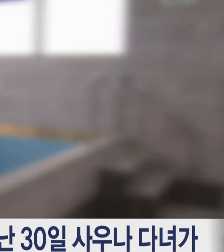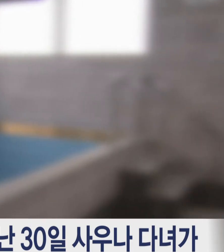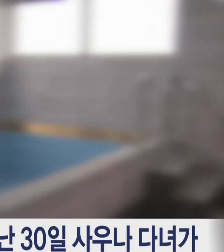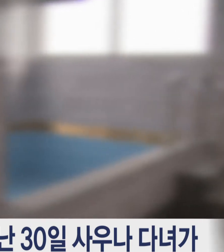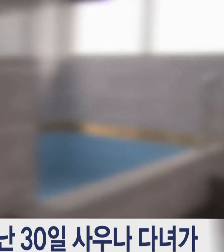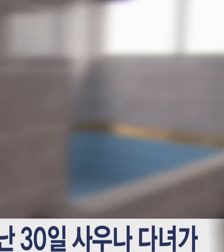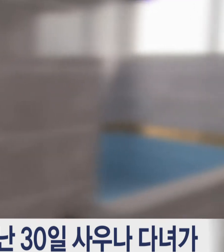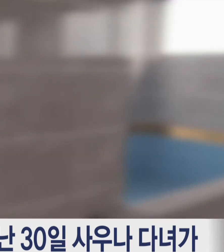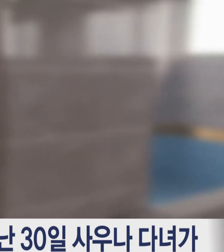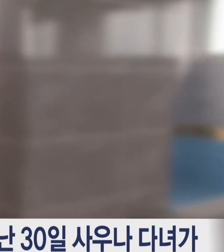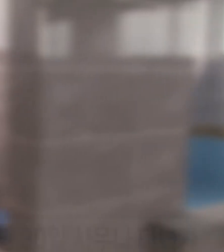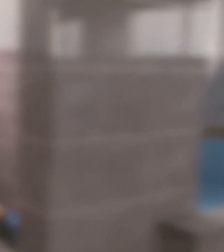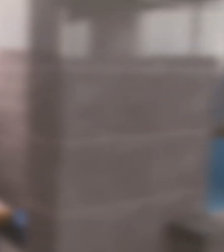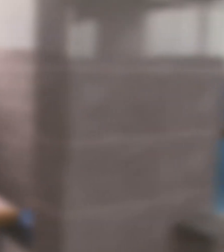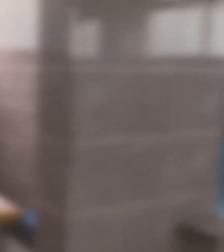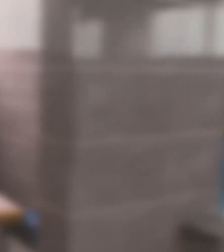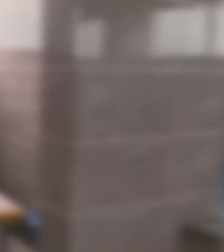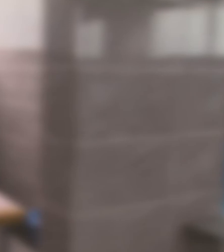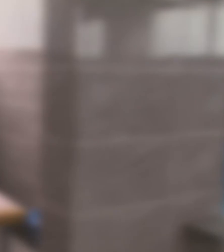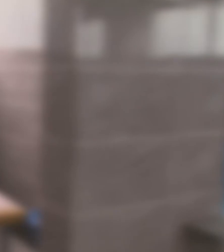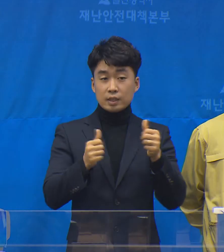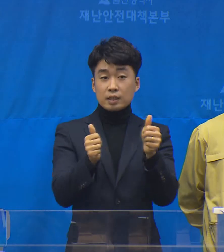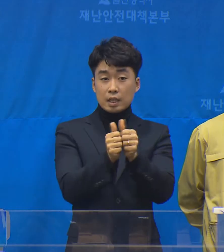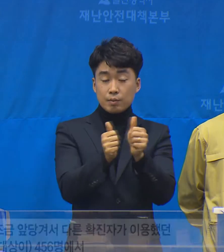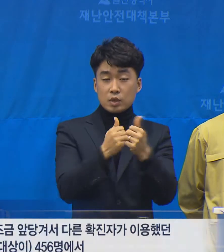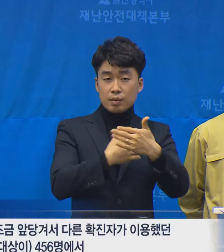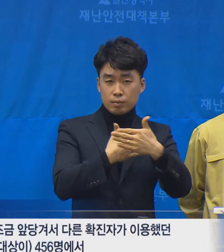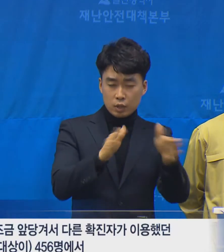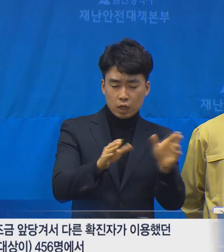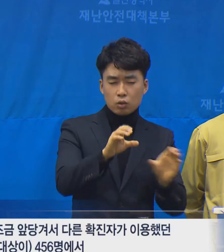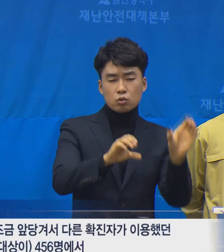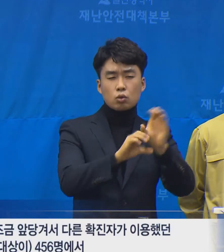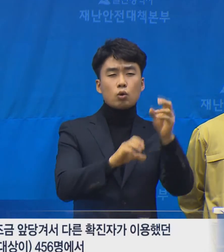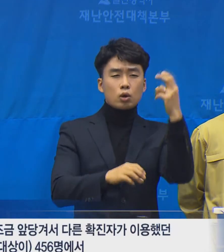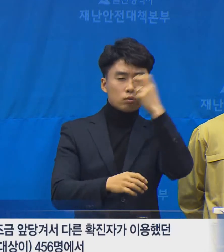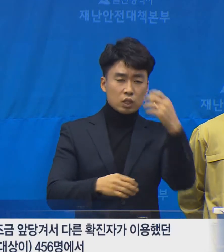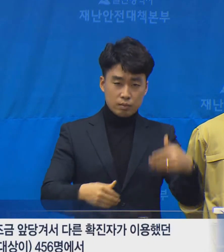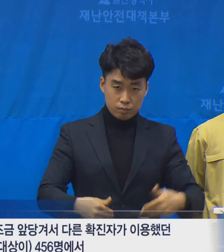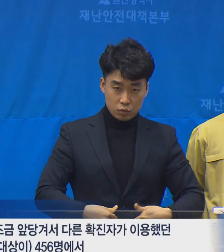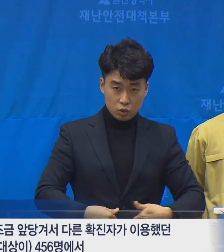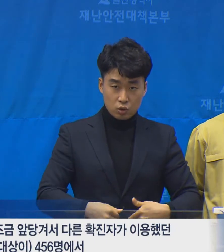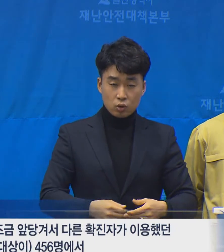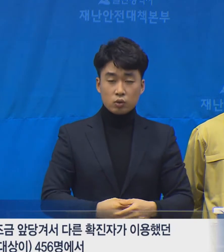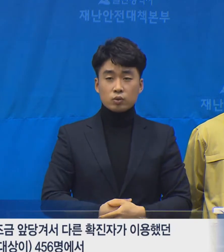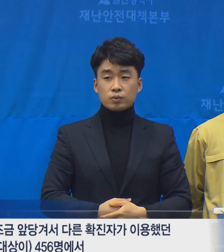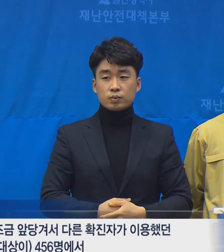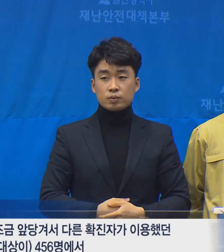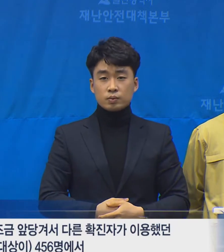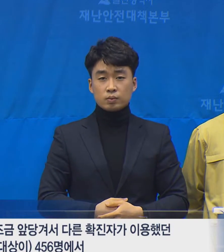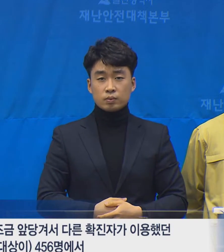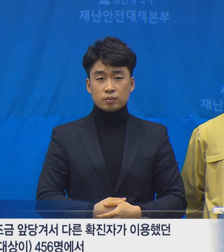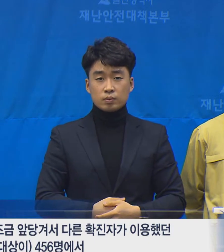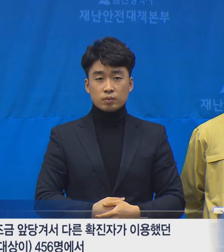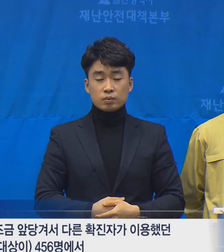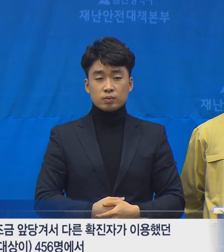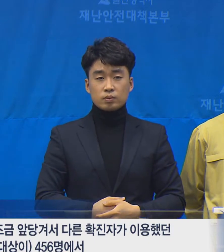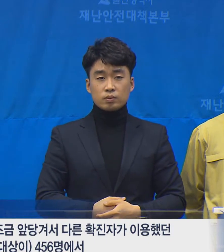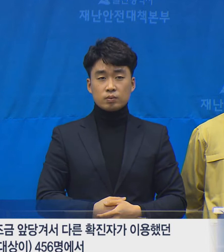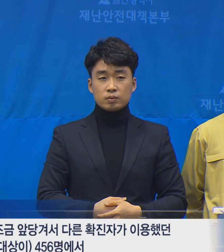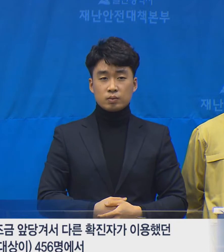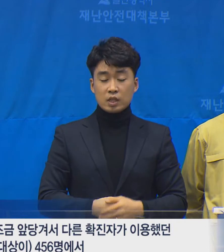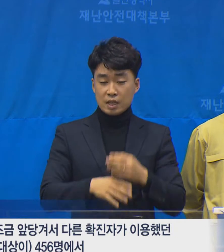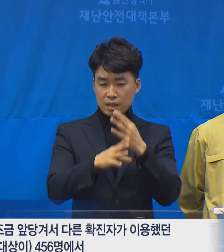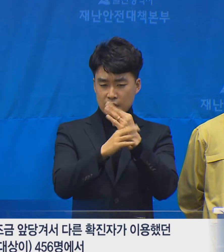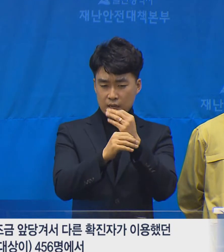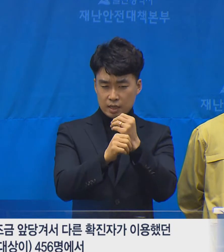이어 남탕까지 조사에 나섰습니다. 남탕도 또 추가해서 검사하고 그다음에 저희가 이제 그